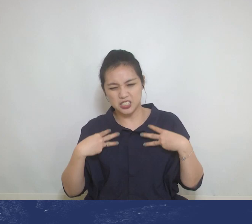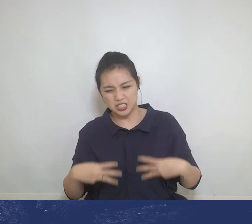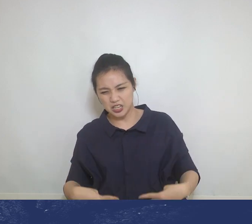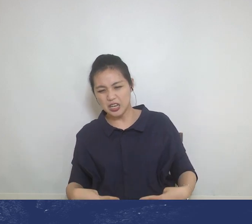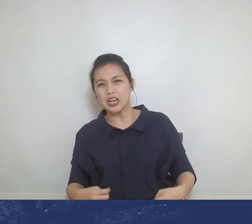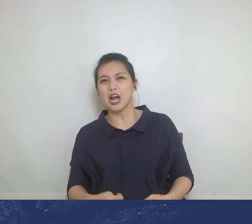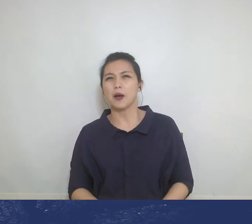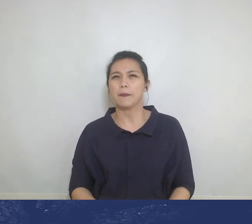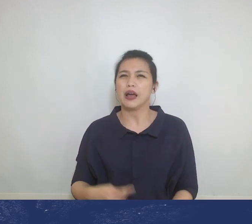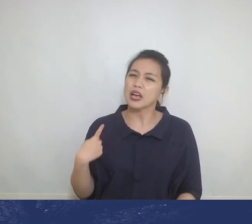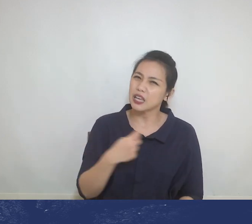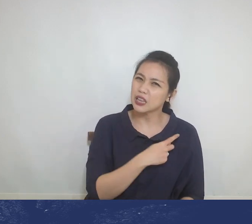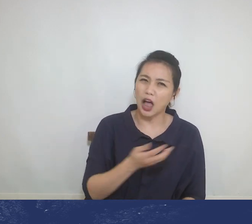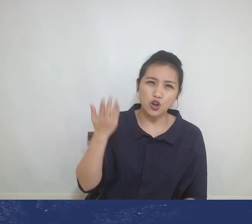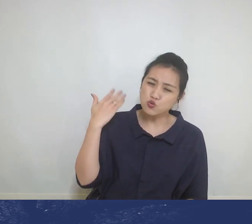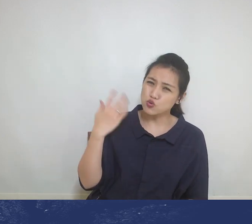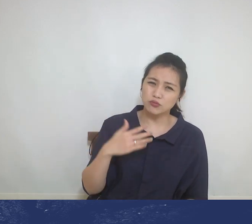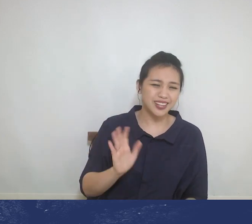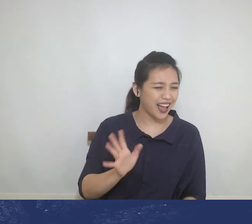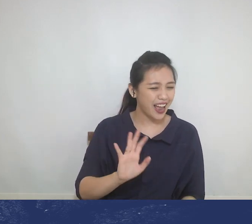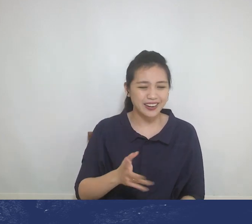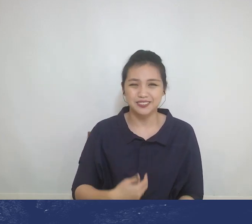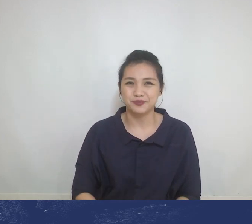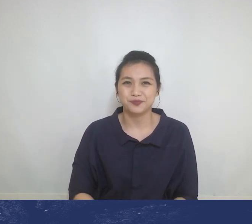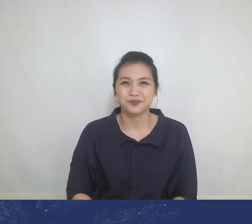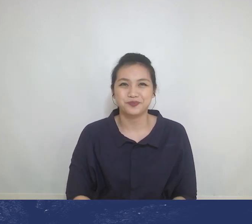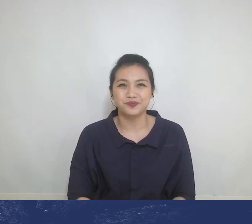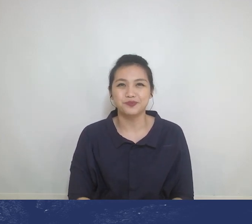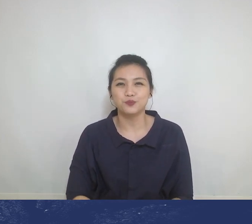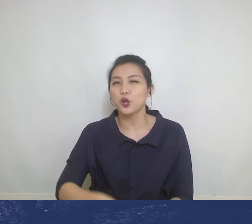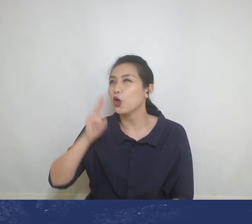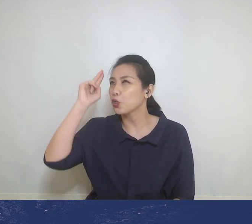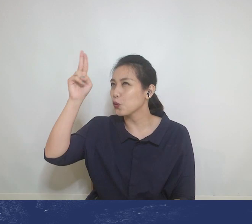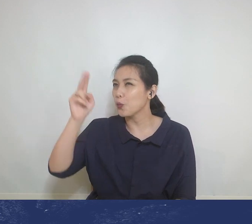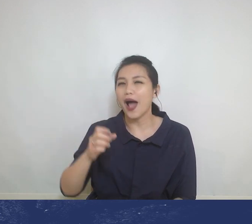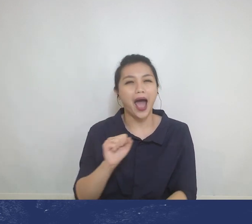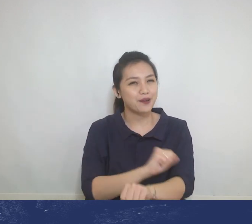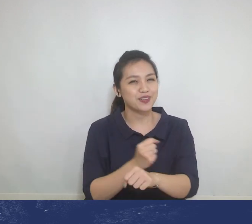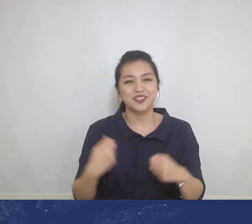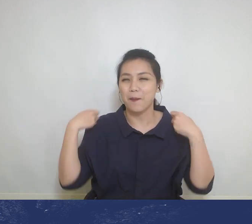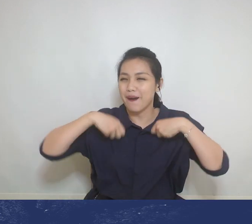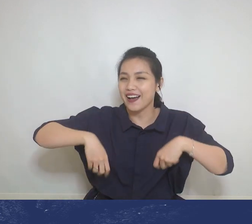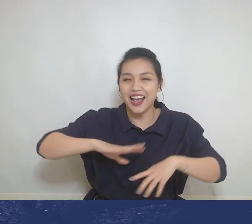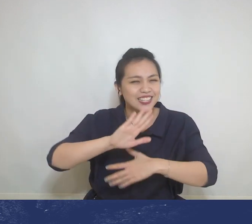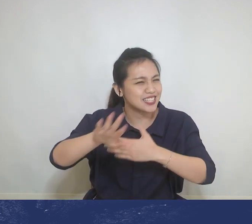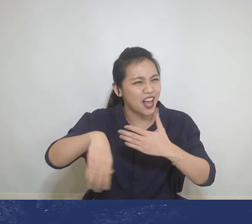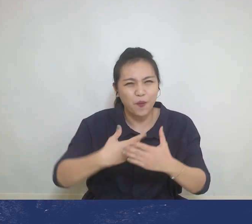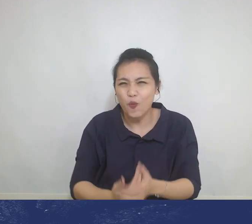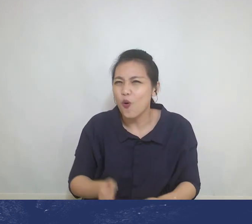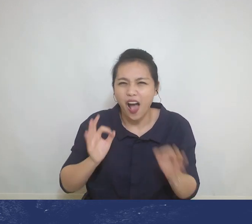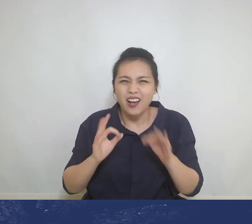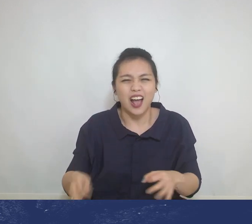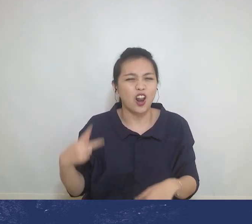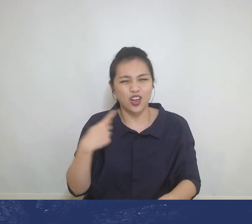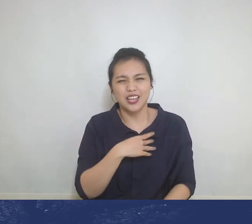karakter kayak tadi Coach Denny yang bilang dia introvert. Jangan bingung itu. Tuhan bisa pakai apapun kalau kita